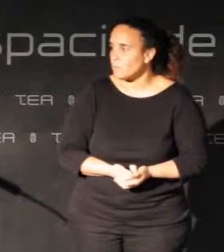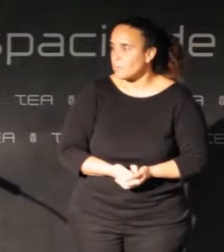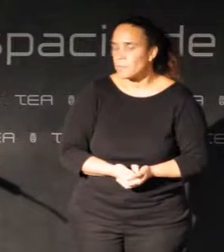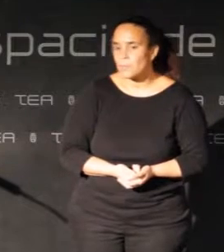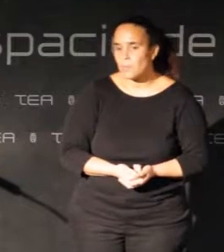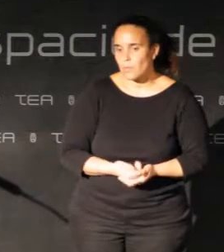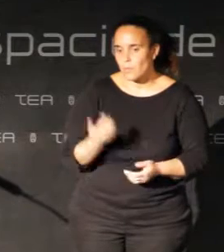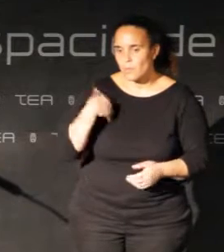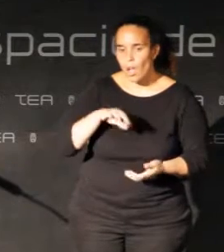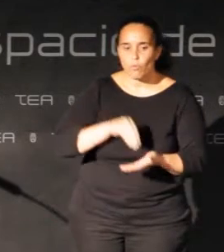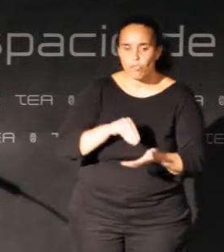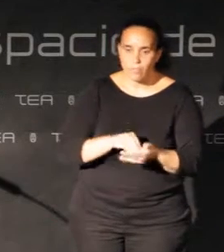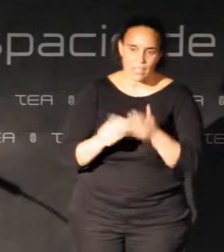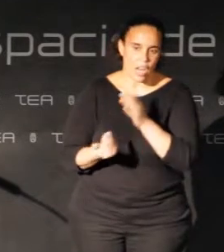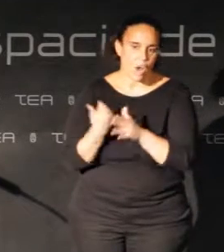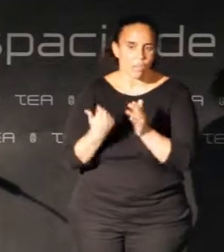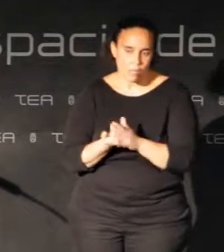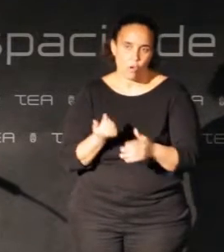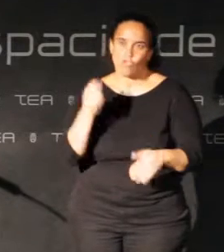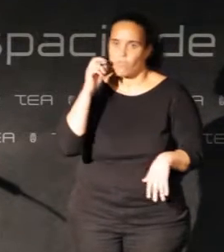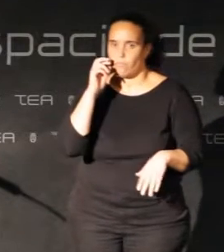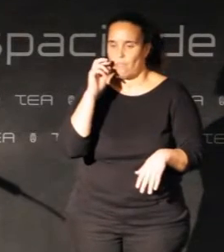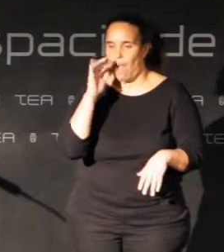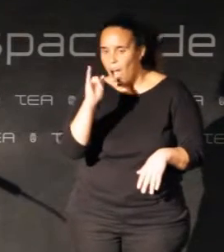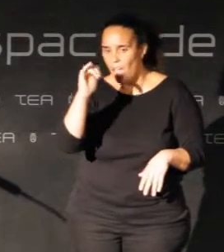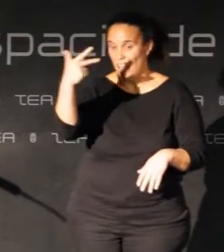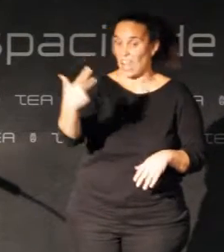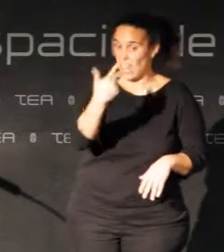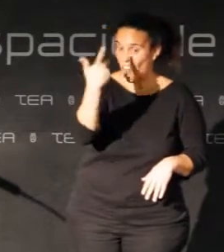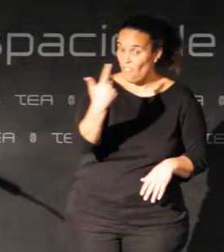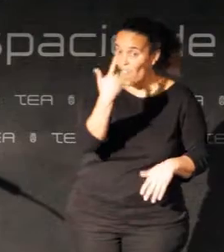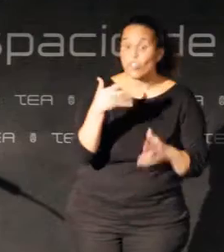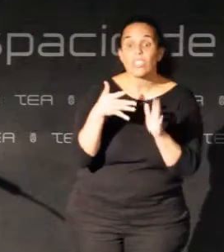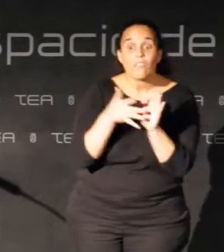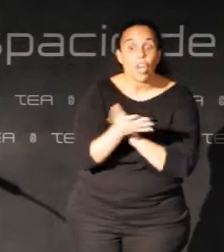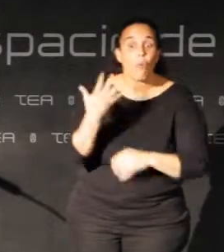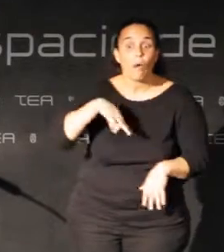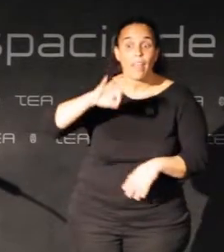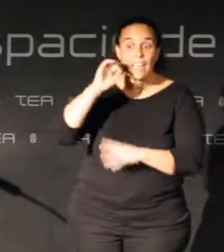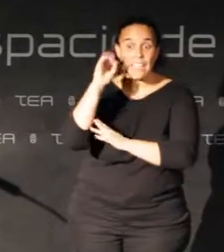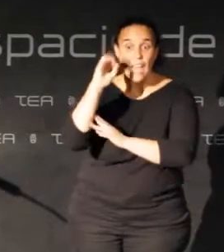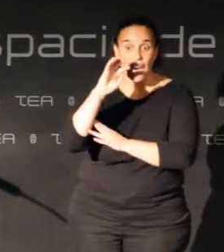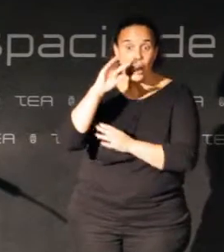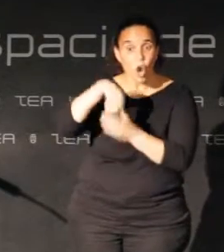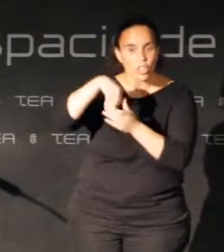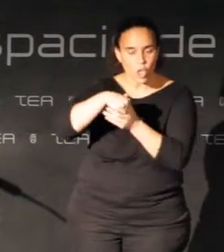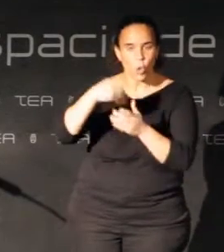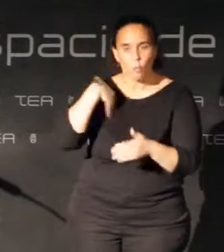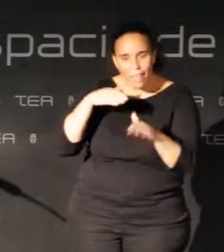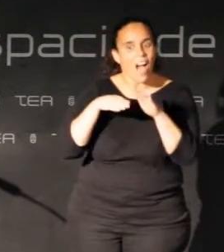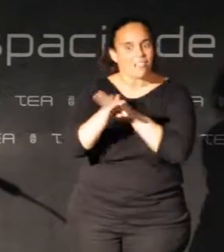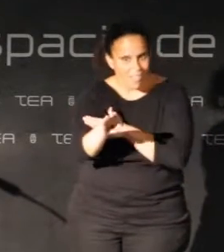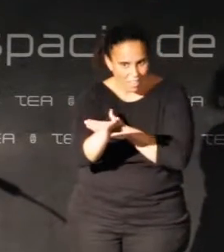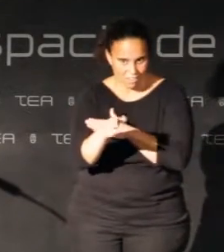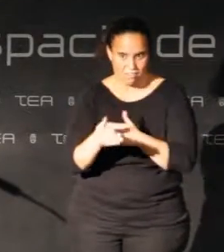en diversas ocasiones, esta jornada está siendo grabada y podrán acceder al contenido de las charlas, pues cualquier y a las